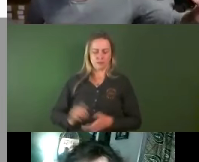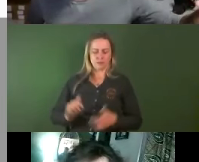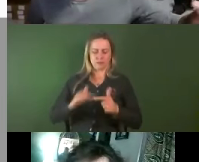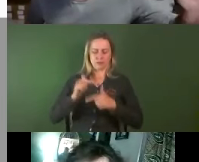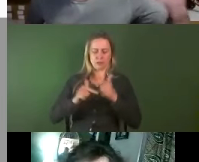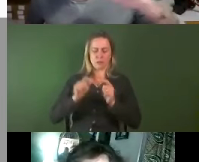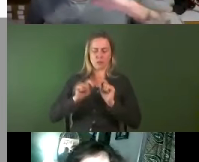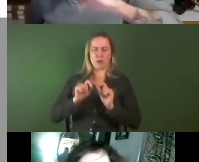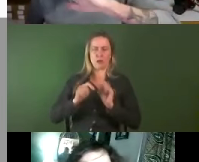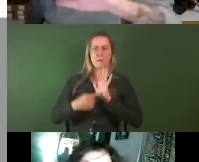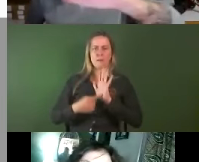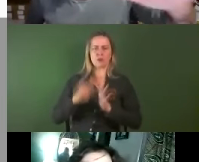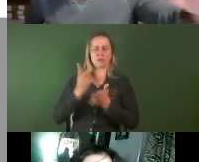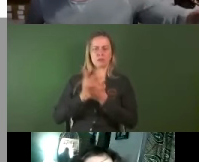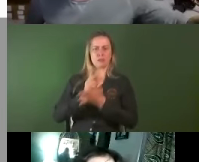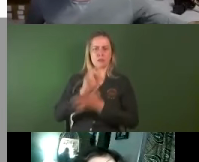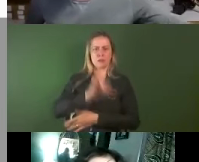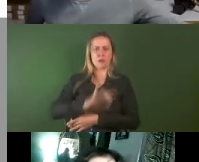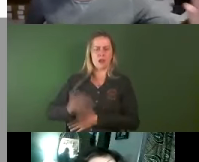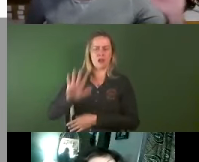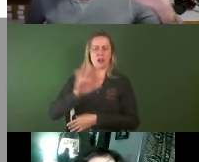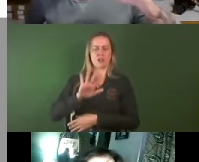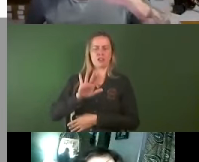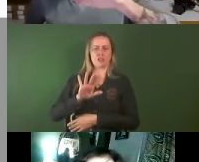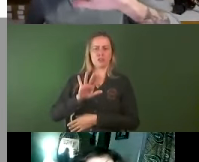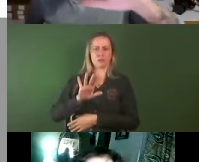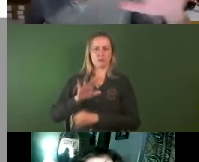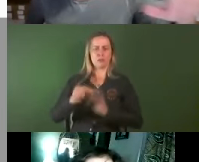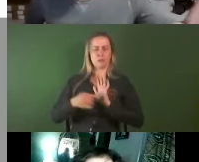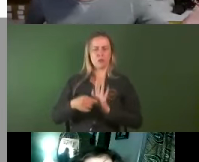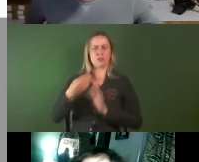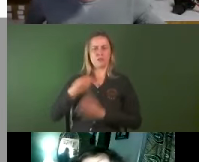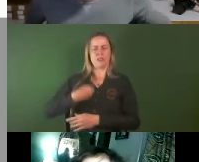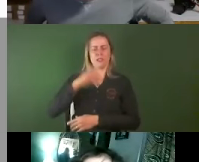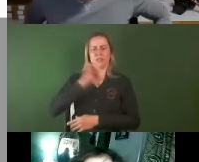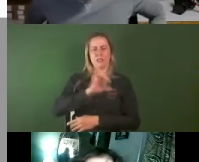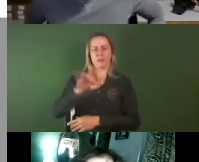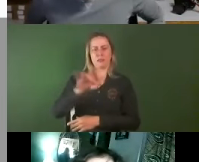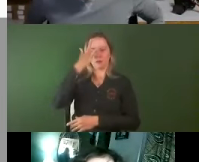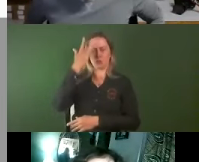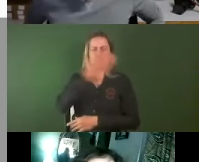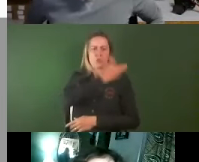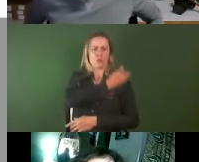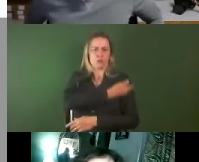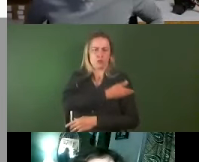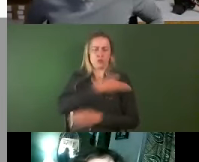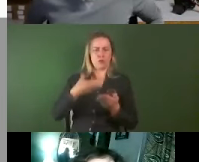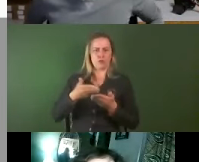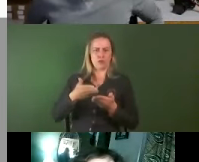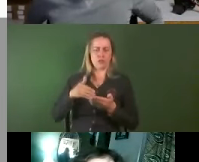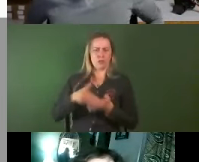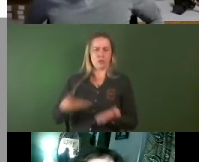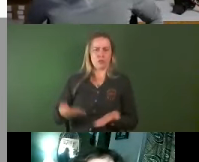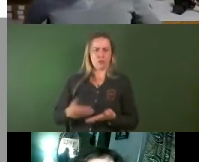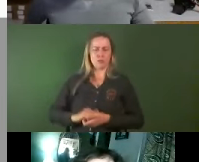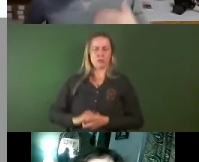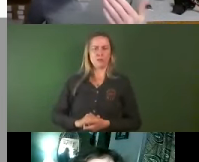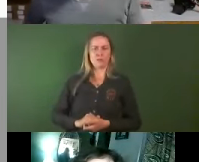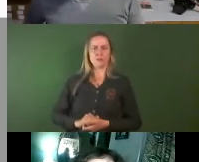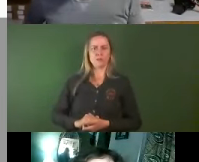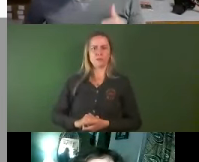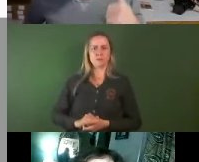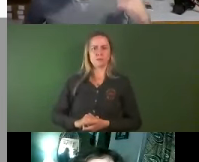sempre mostrar muito essa paisagem, mostrar muito como é que é a vida das pessoas, como é que é o costume dessas pessoas. Bom, ele é